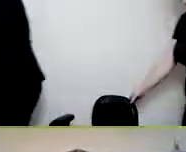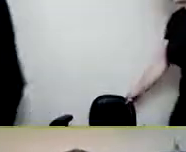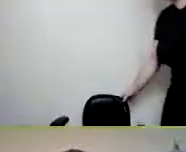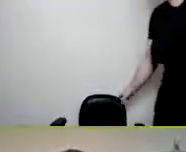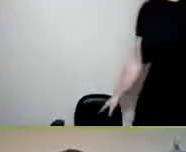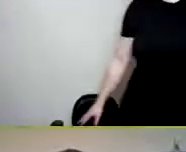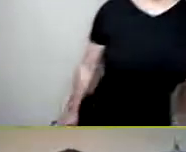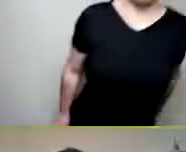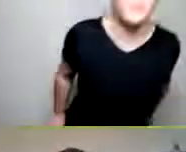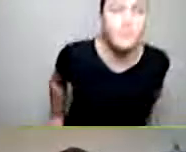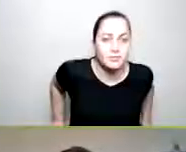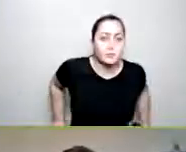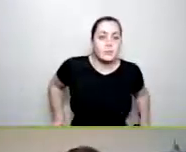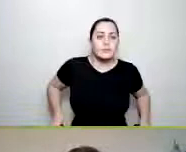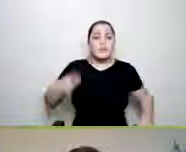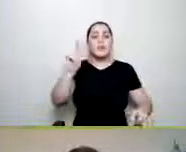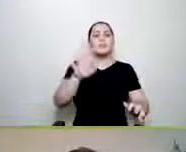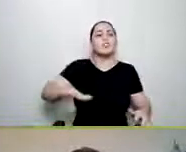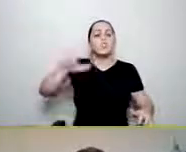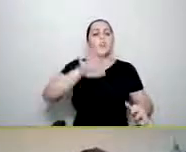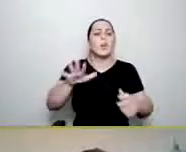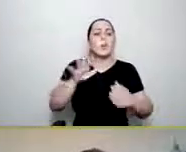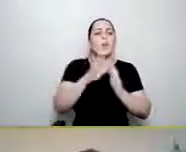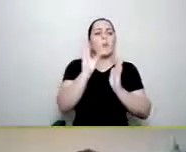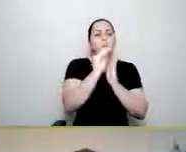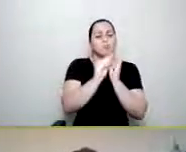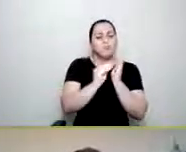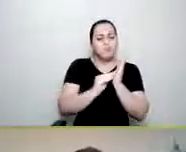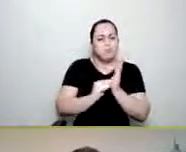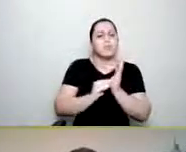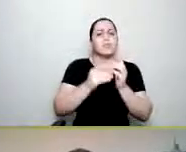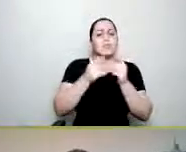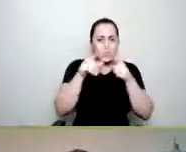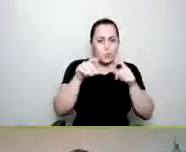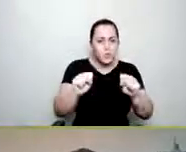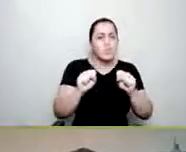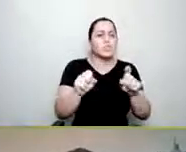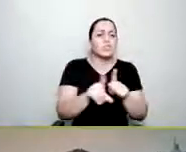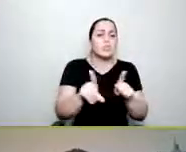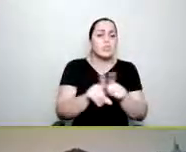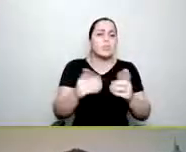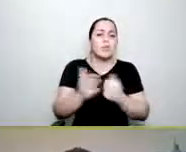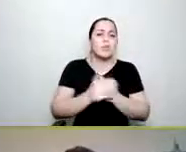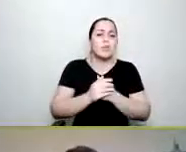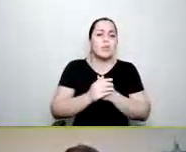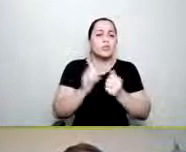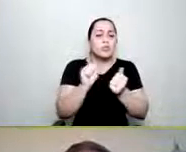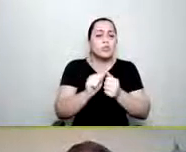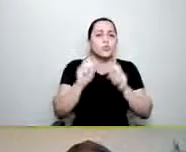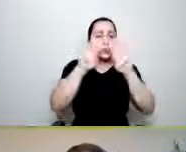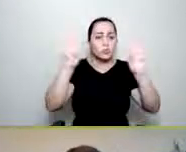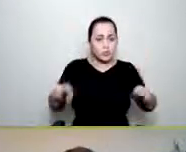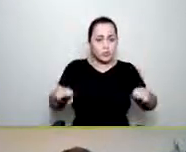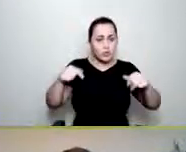documentação linguística, né? Eu quis retomar a Bilaci, minha colega aqui do Museu Geude, que esteve na última reunião